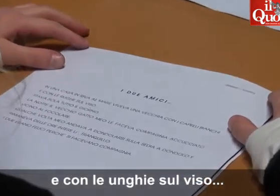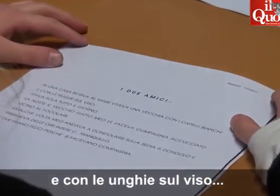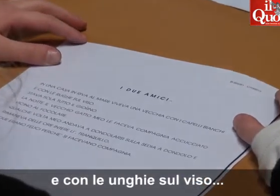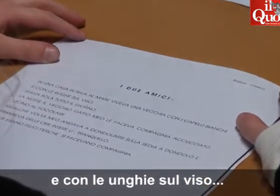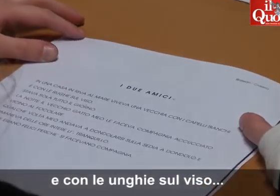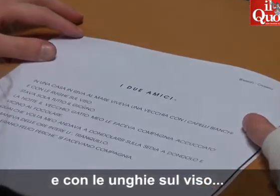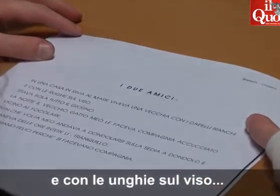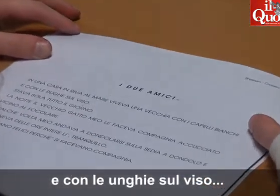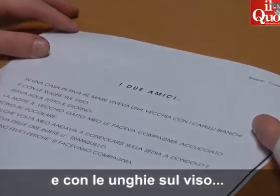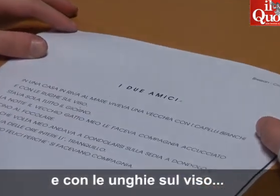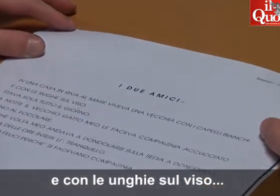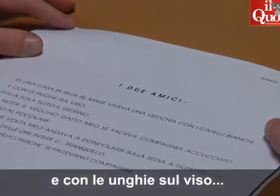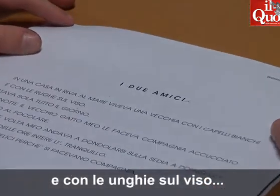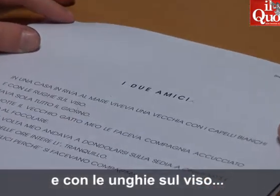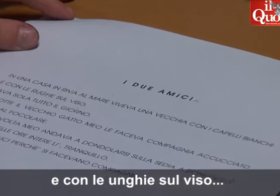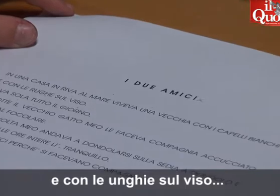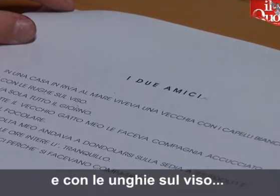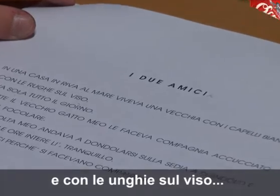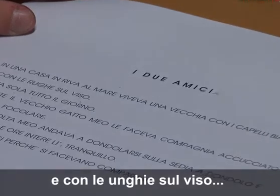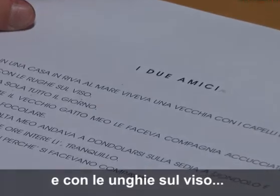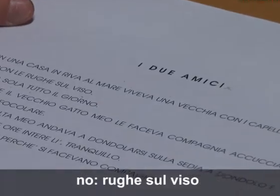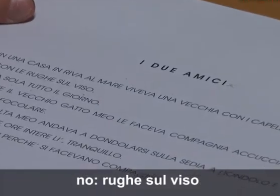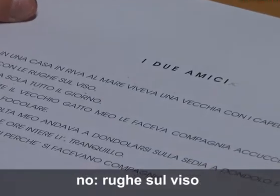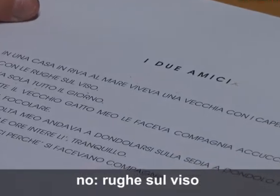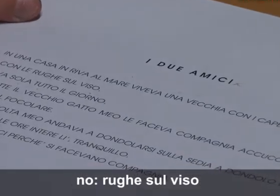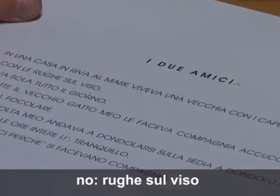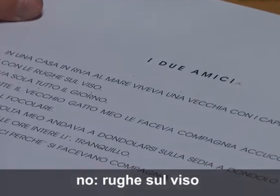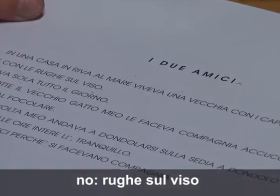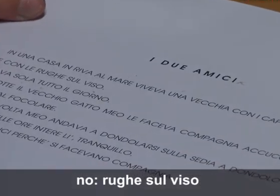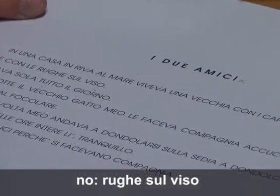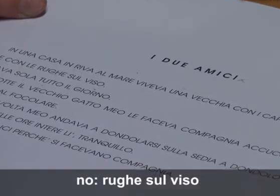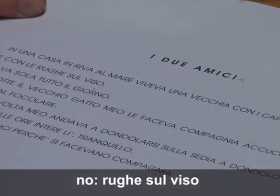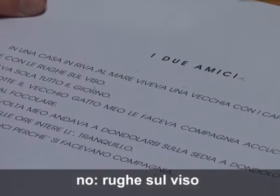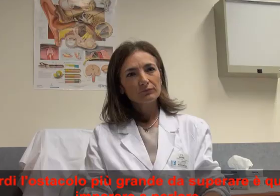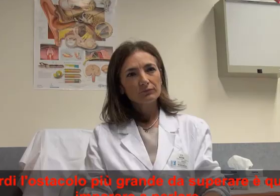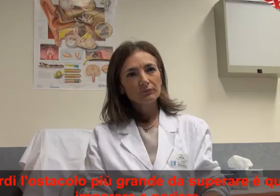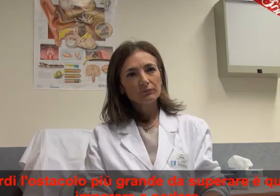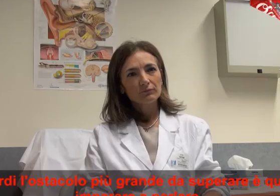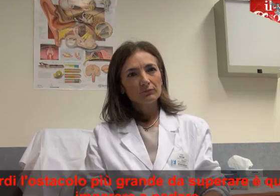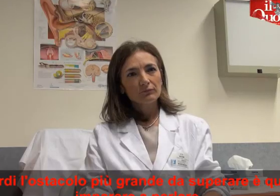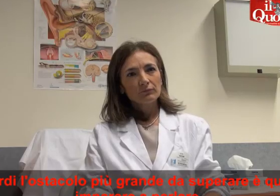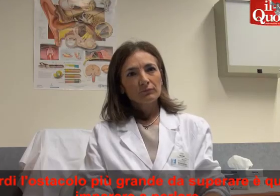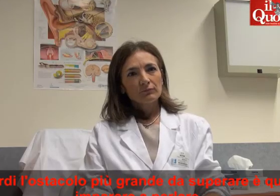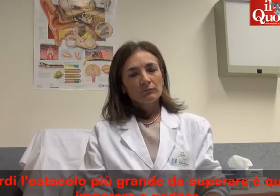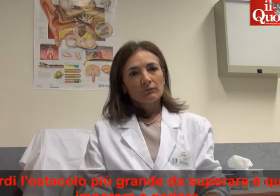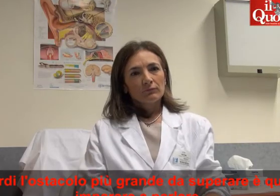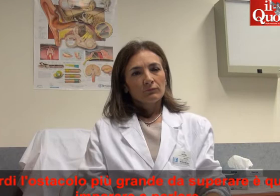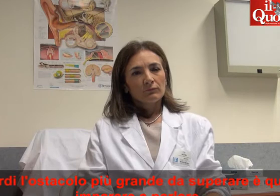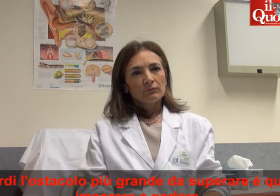Per i sordi l'ostacolo più grande da superare